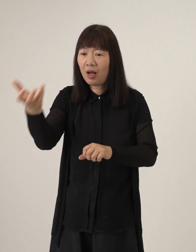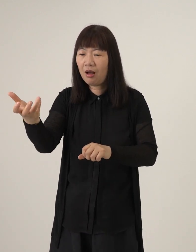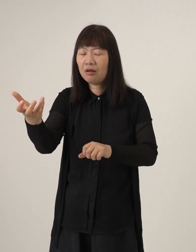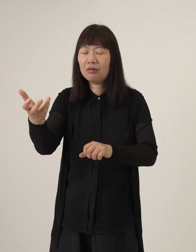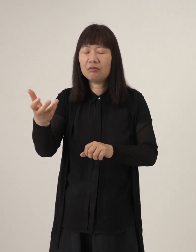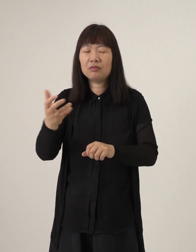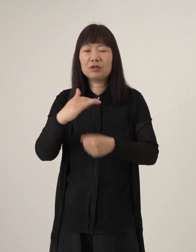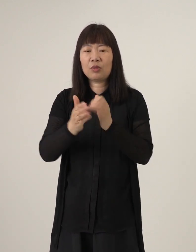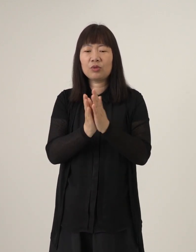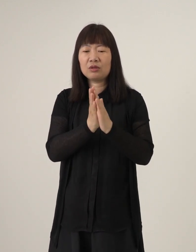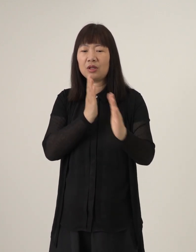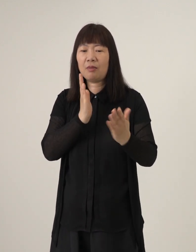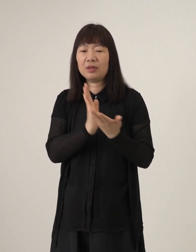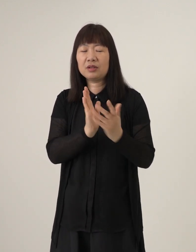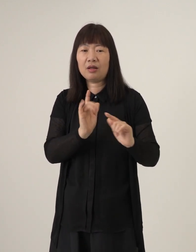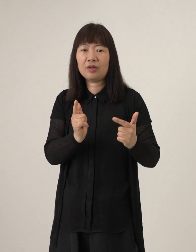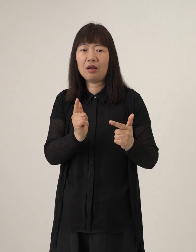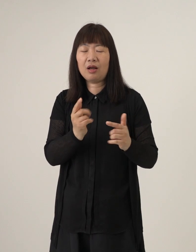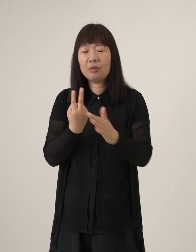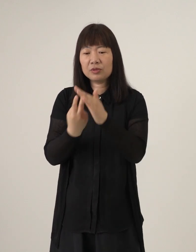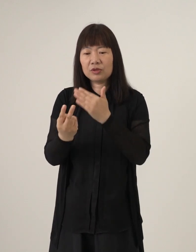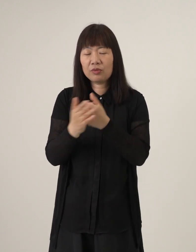문제 때문에 이혼할 수도 없고,